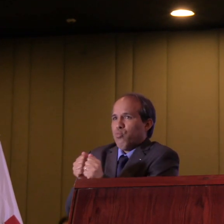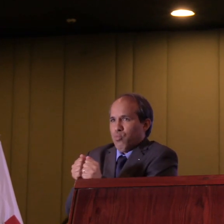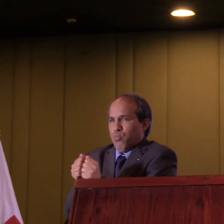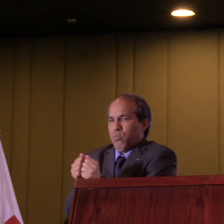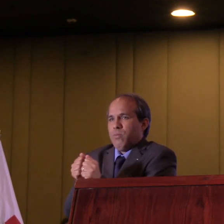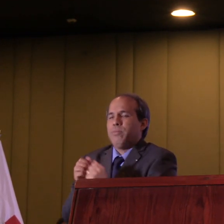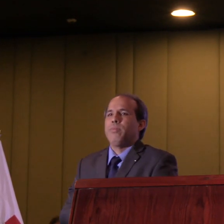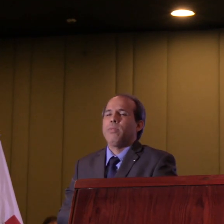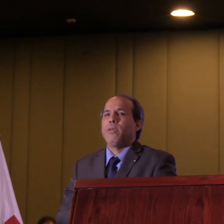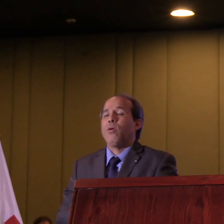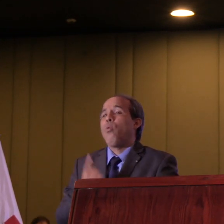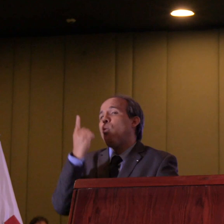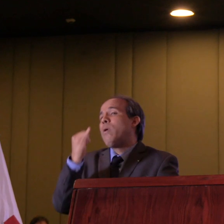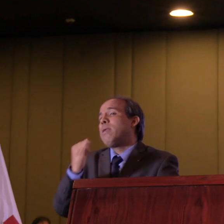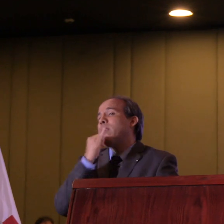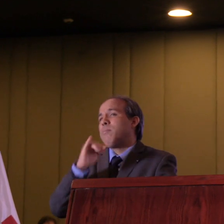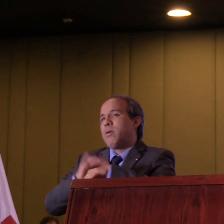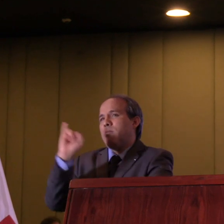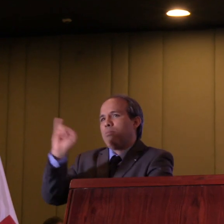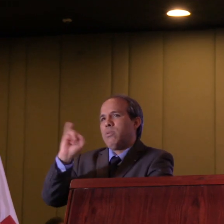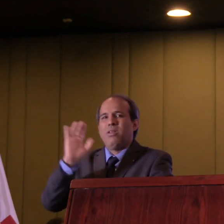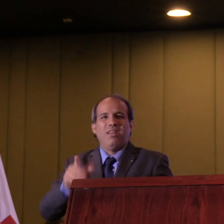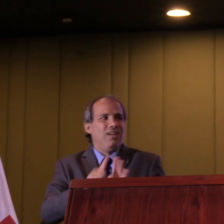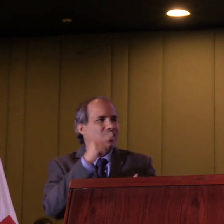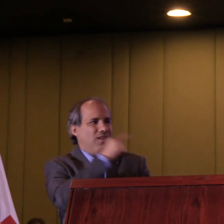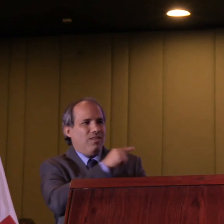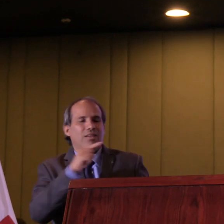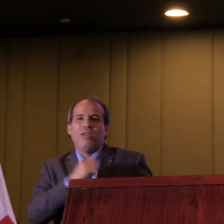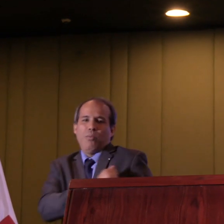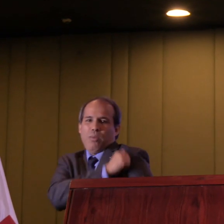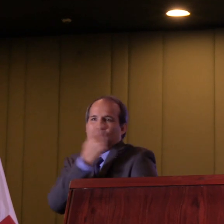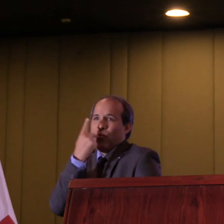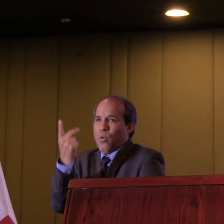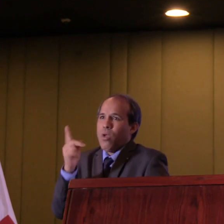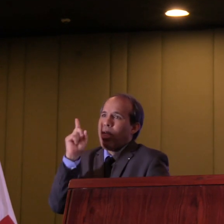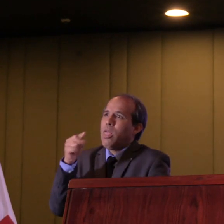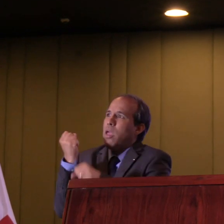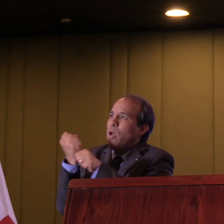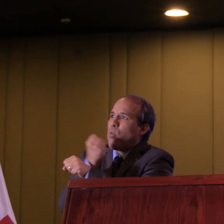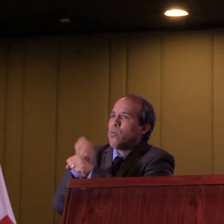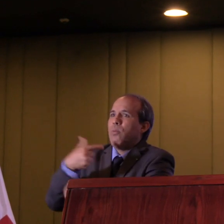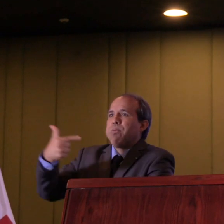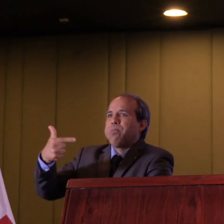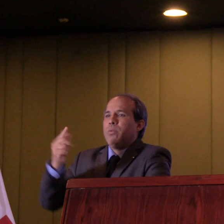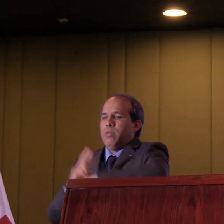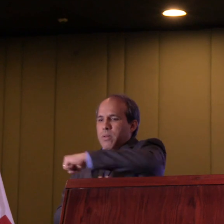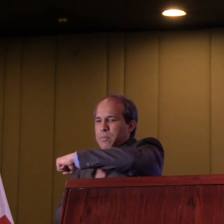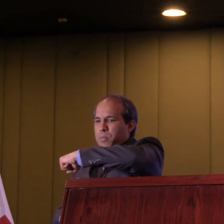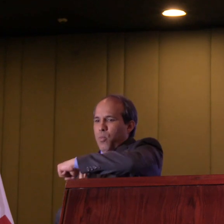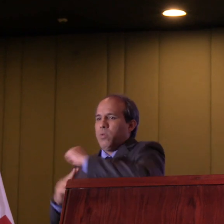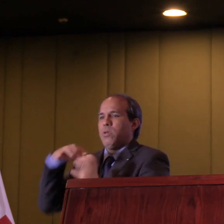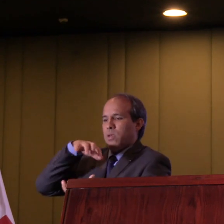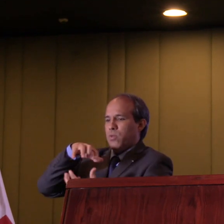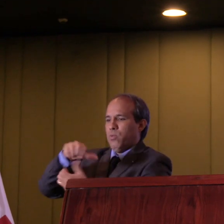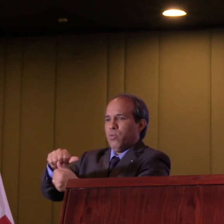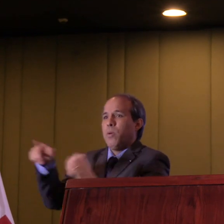O maior exemplo, já mencionado pelo almirante Risden, é a construção da segunda ponte internacional